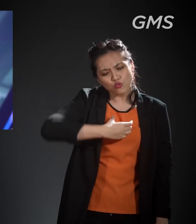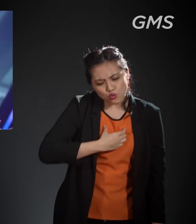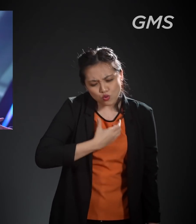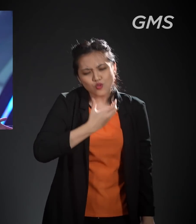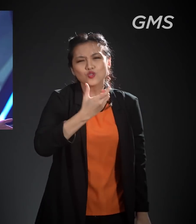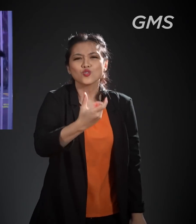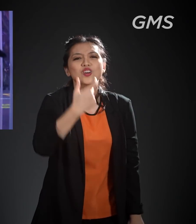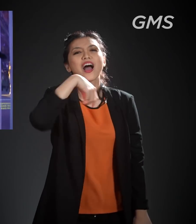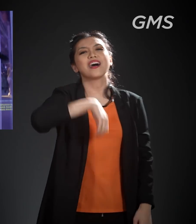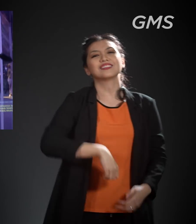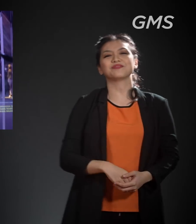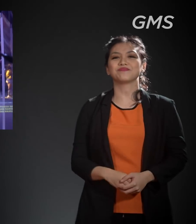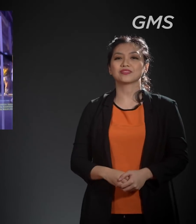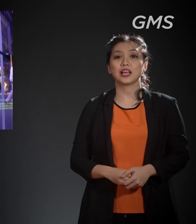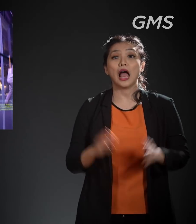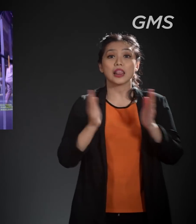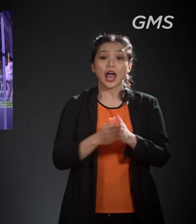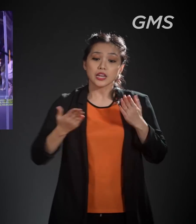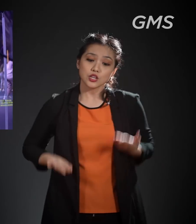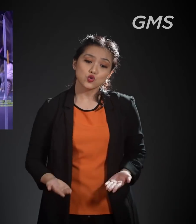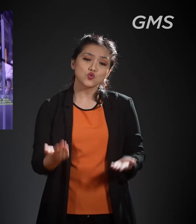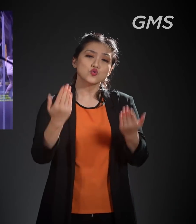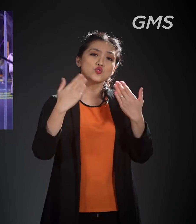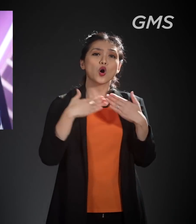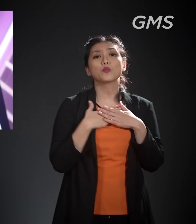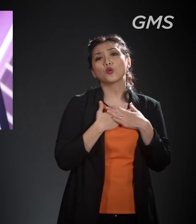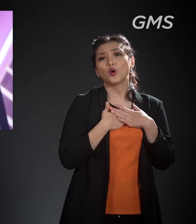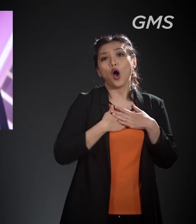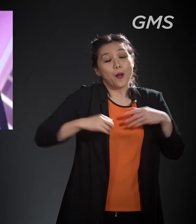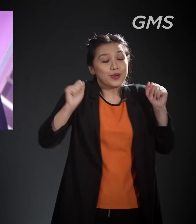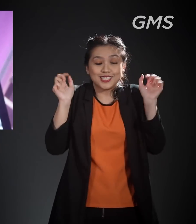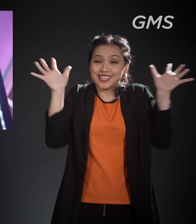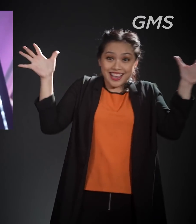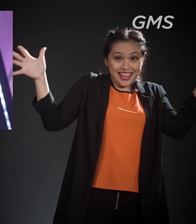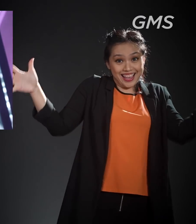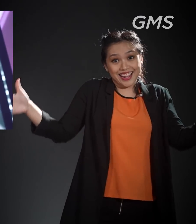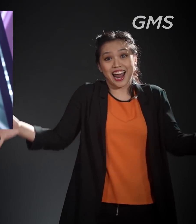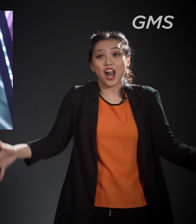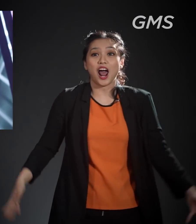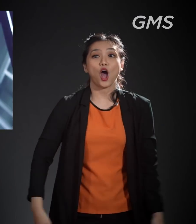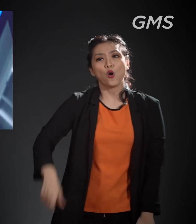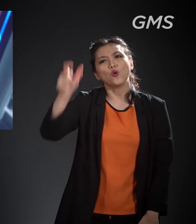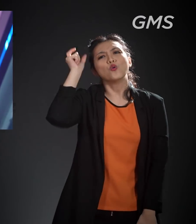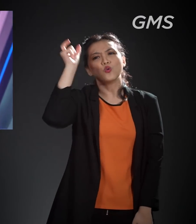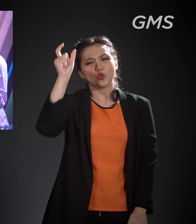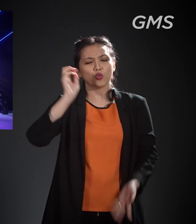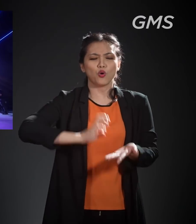berkenan bagimu. Biar hidupku bersinar